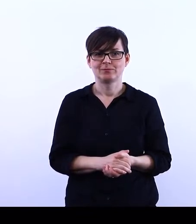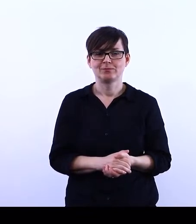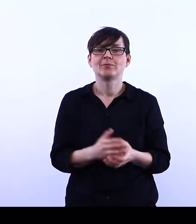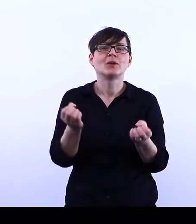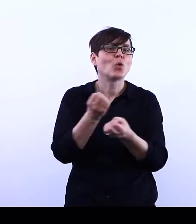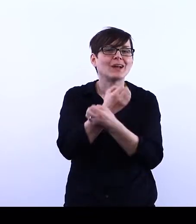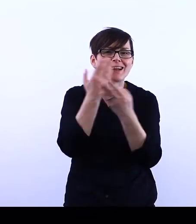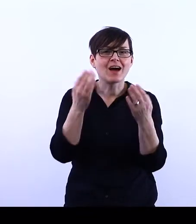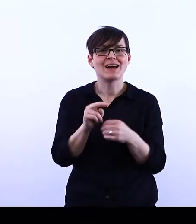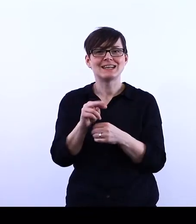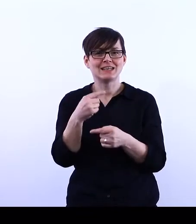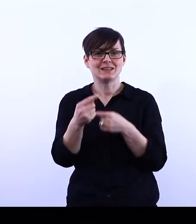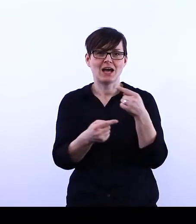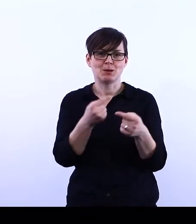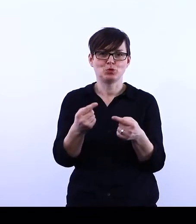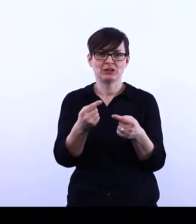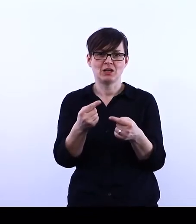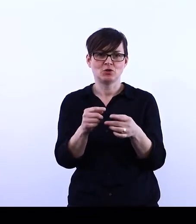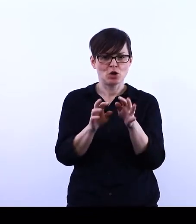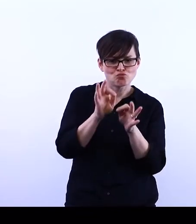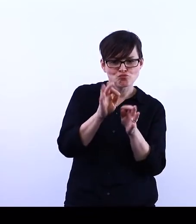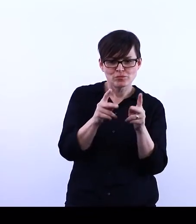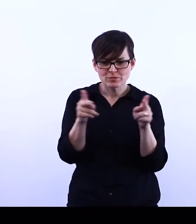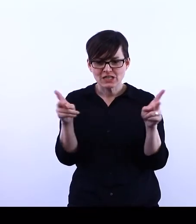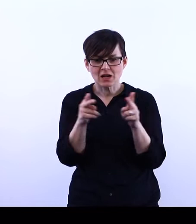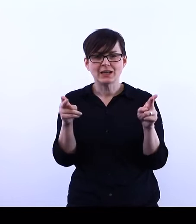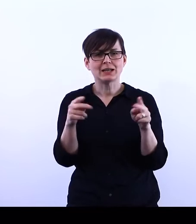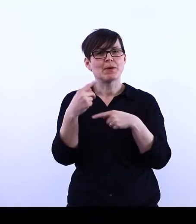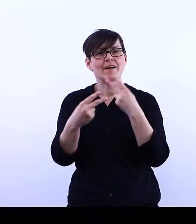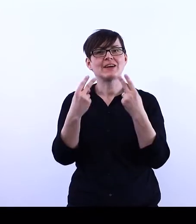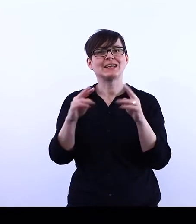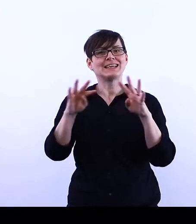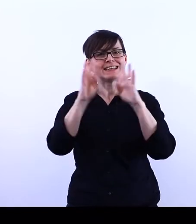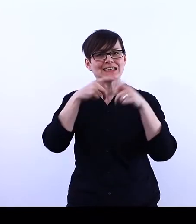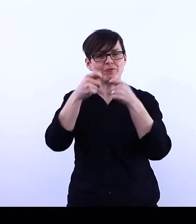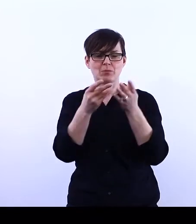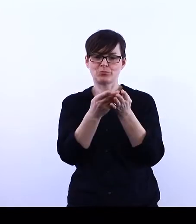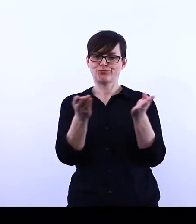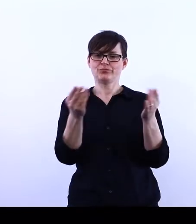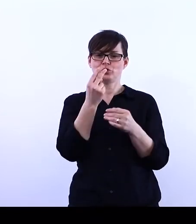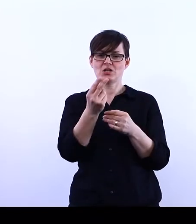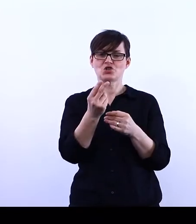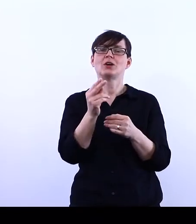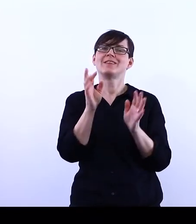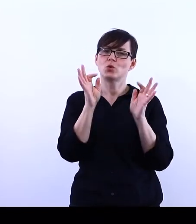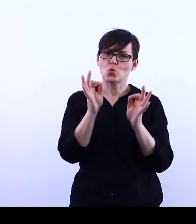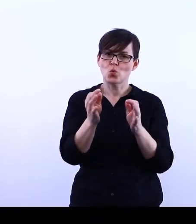digitalen Prozessen, weil die skalierbar sind, dann auch immer den Gesamtverband im Blick. Das finden wir auch schön. Gleichzeitig muss man eben auch immer gucken,